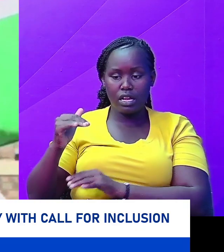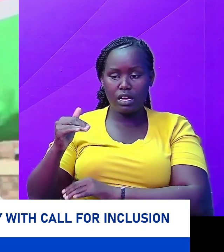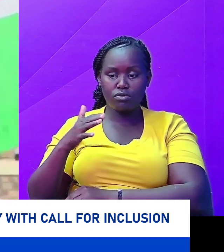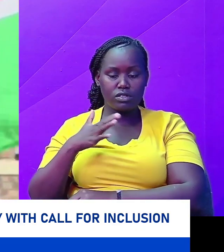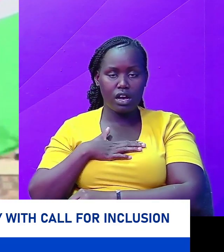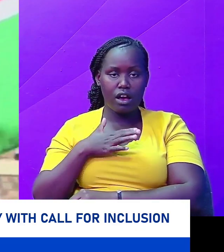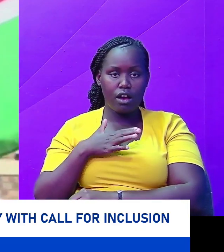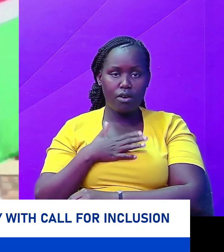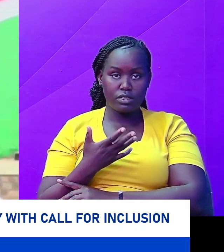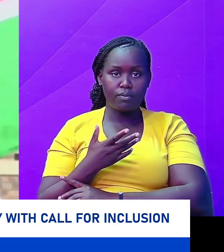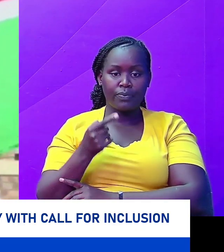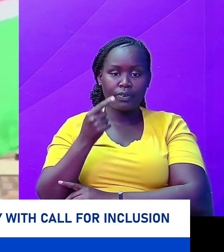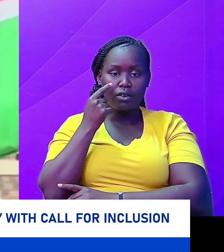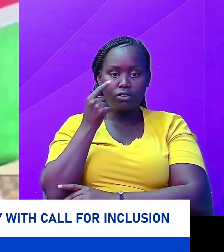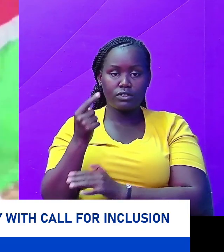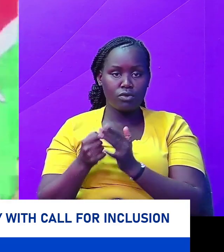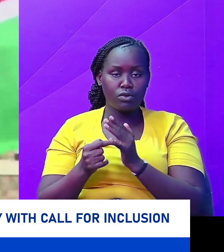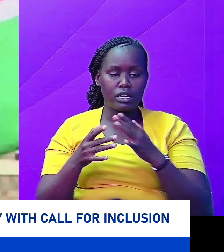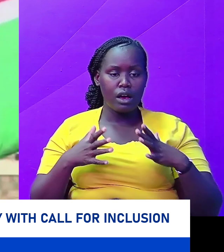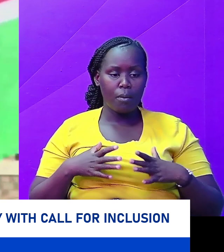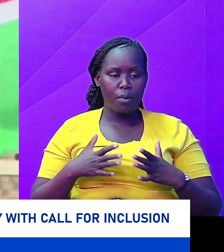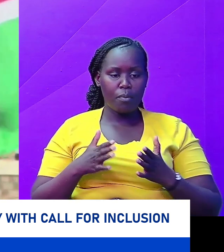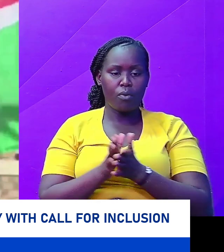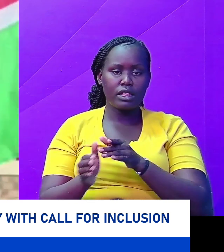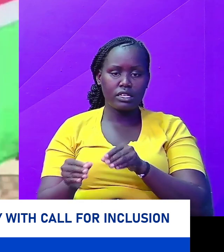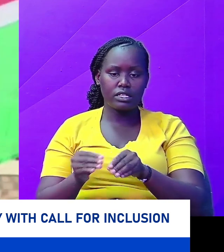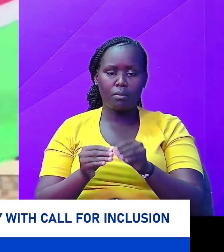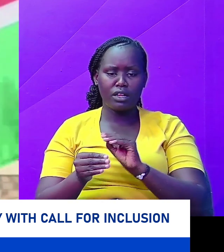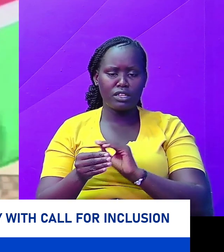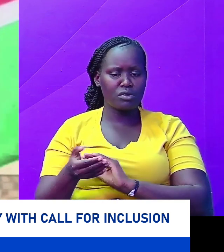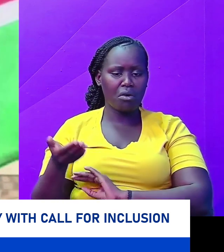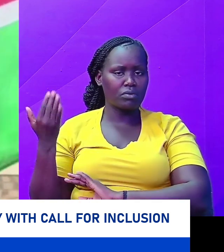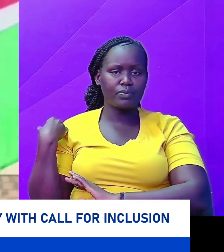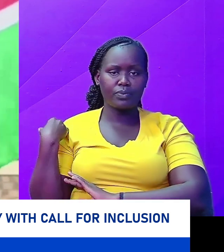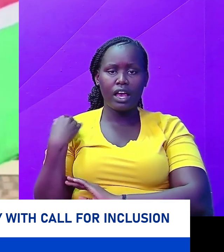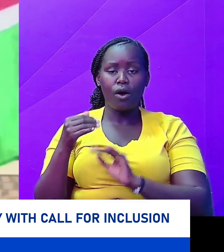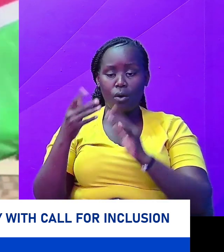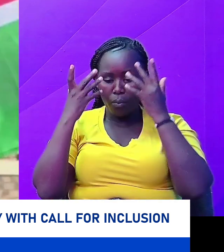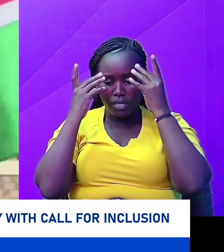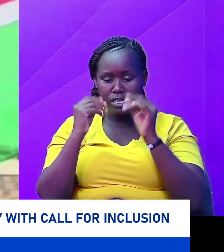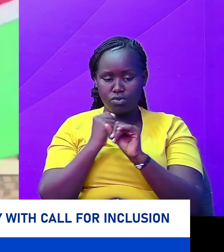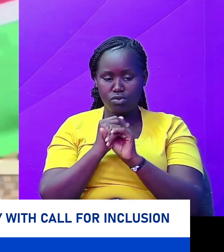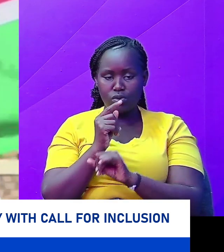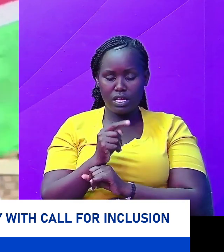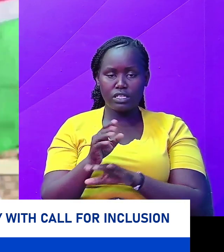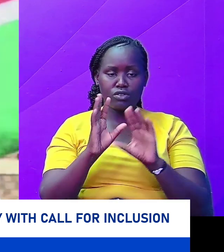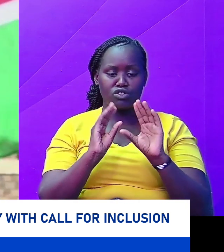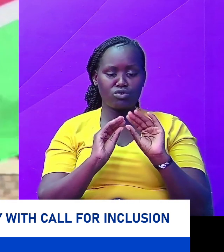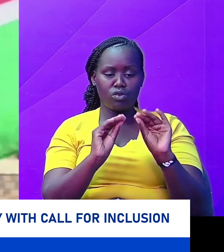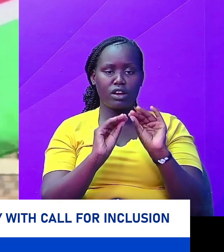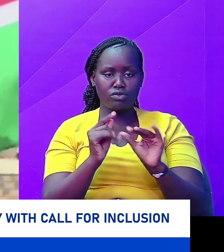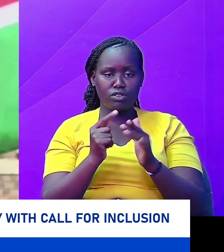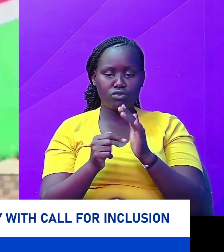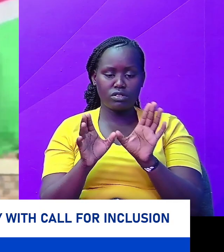Kajiado tumeona kwamba watu wenye ulemavu wamekuwa nyuma sana, lakini tukaamua kufanya ile jambo ili kuelimisha pia